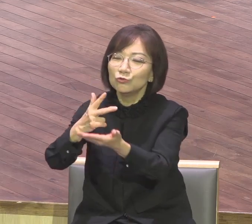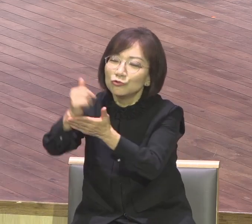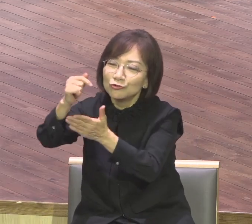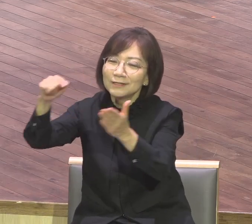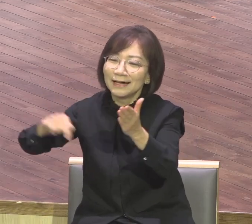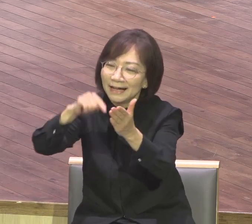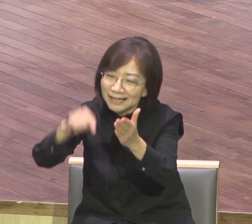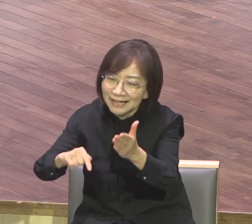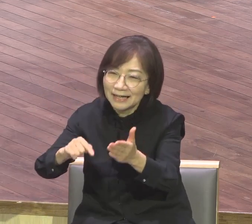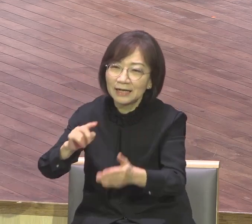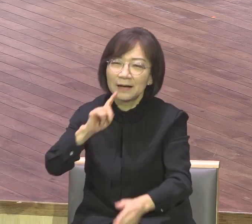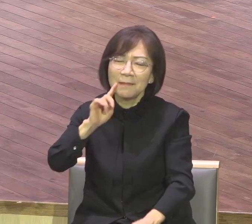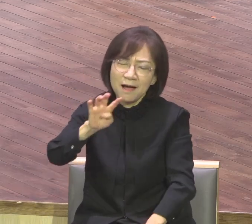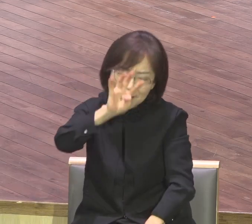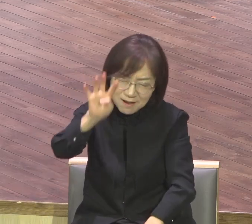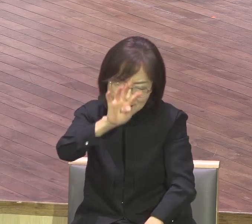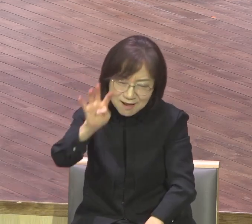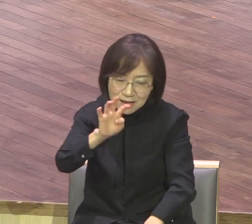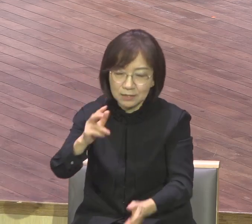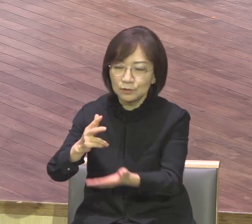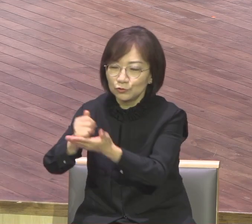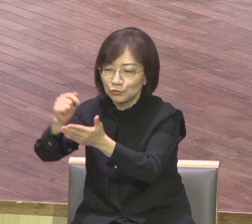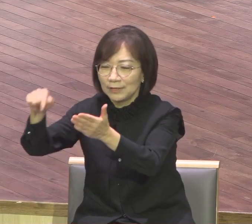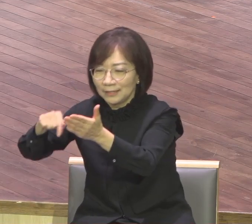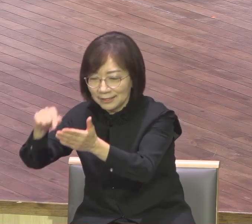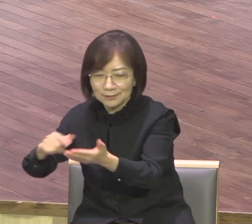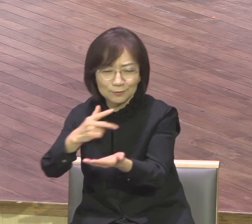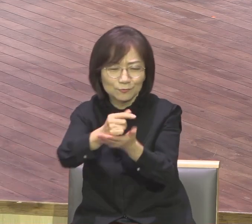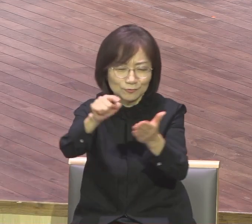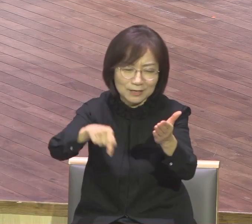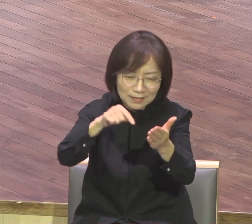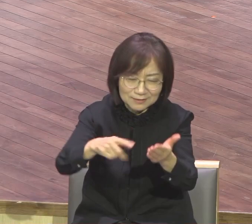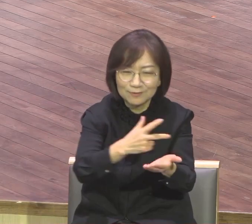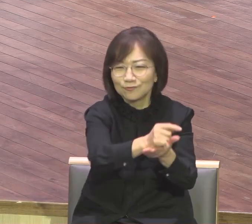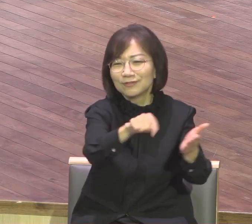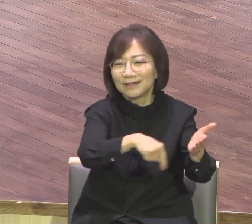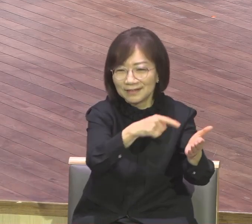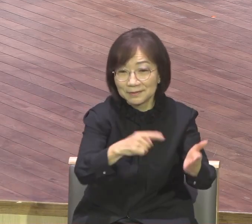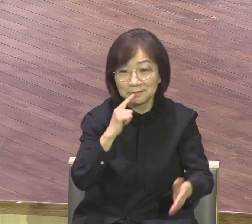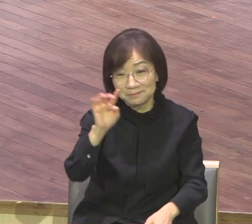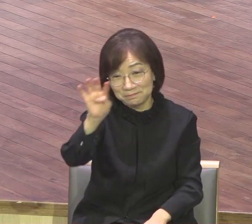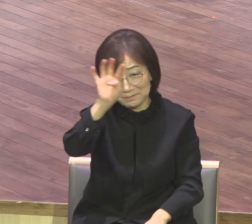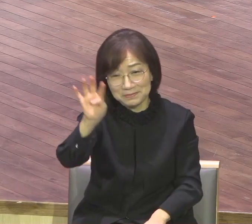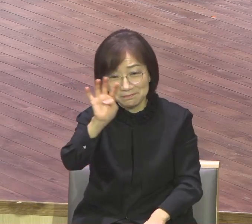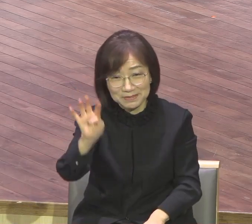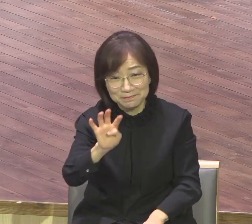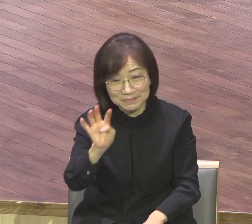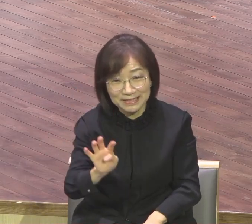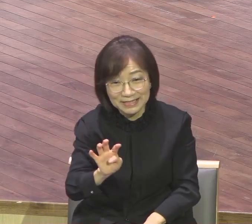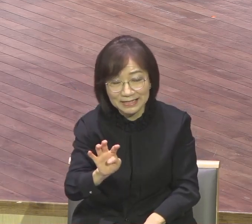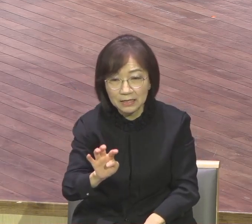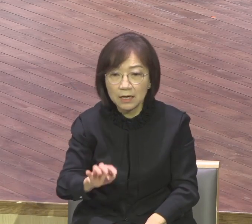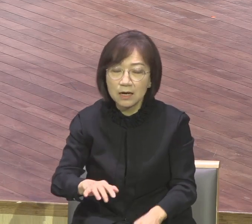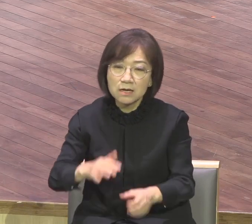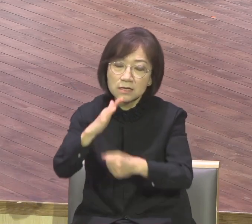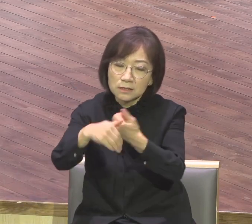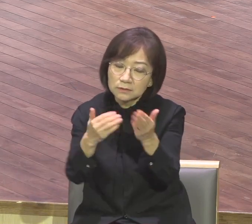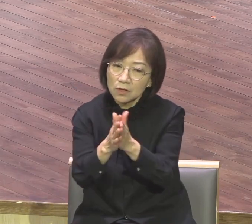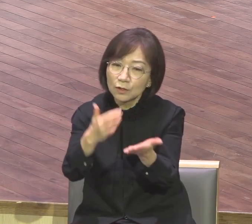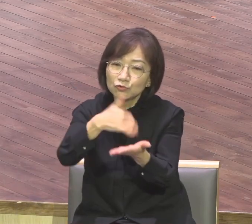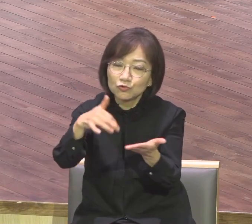repitiendo continuamente en el Señor. 주 안에서라는 이 말은요, 성경에 262번